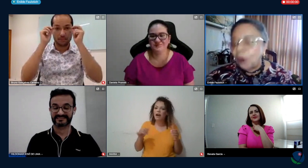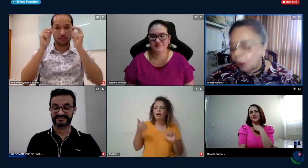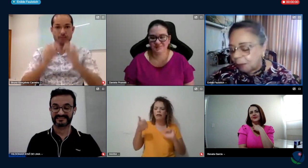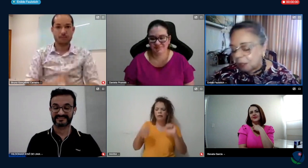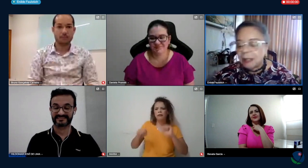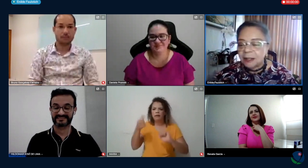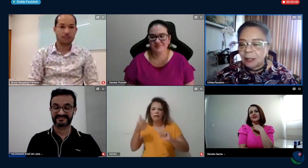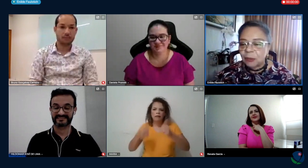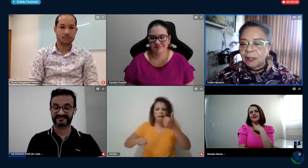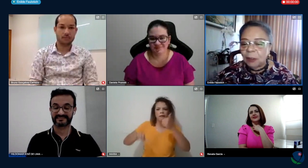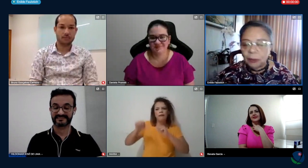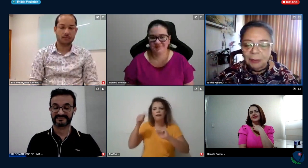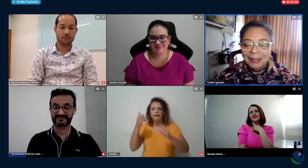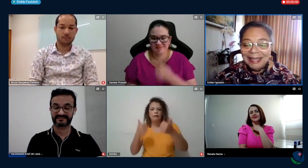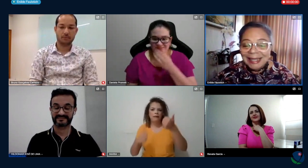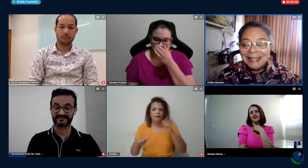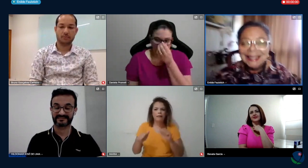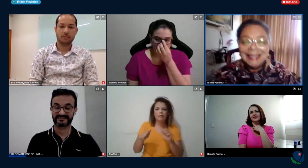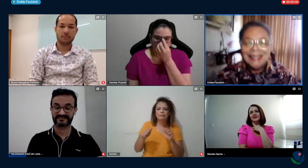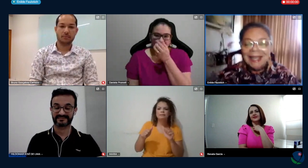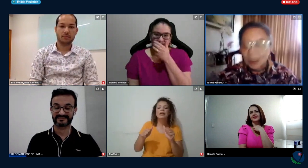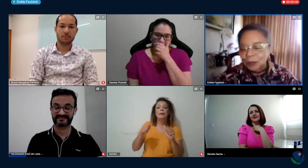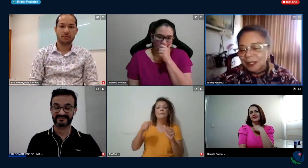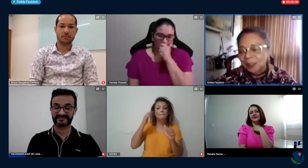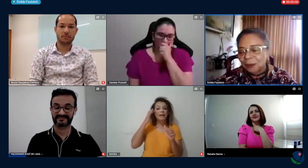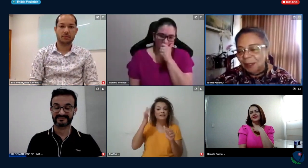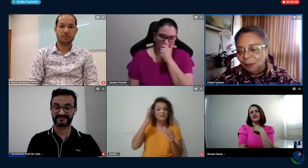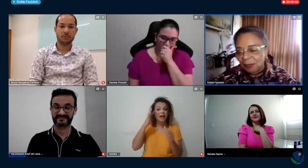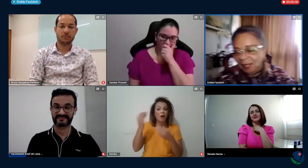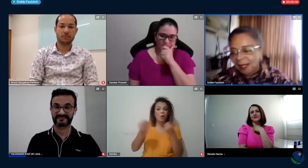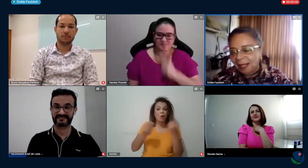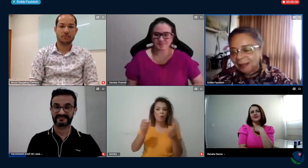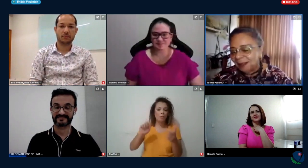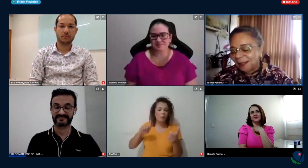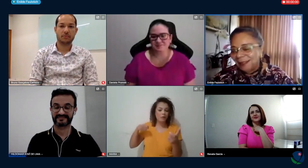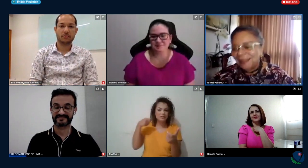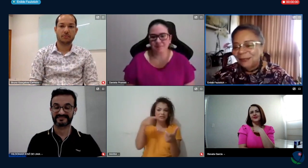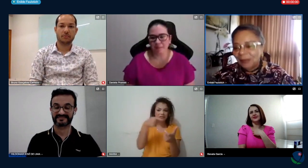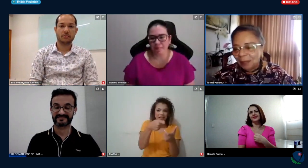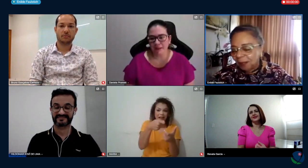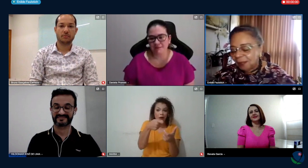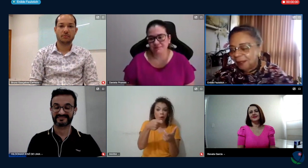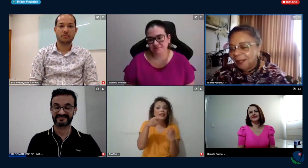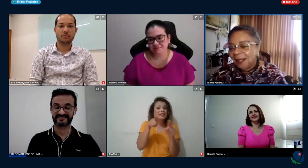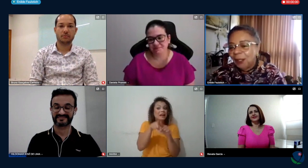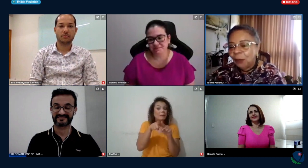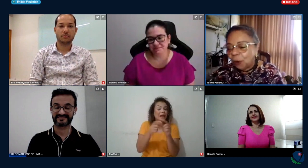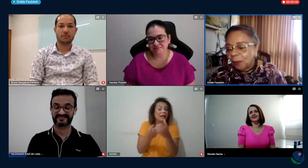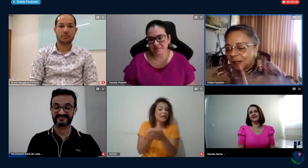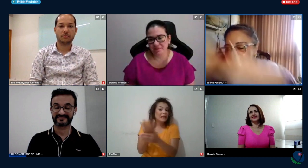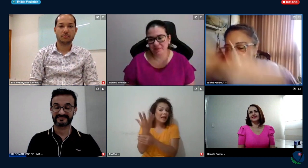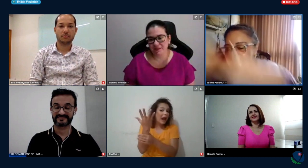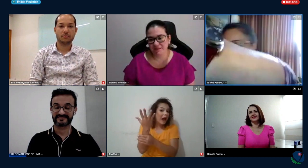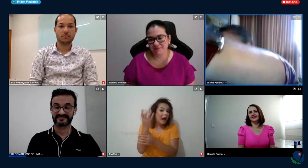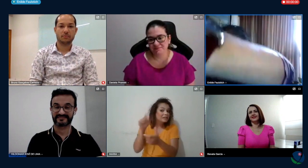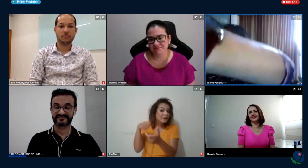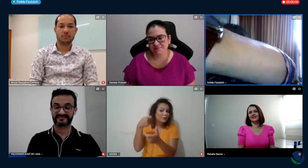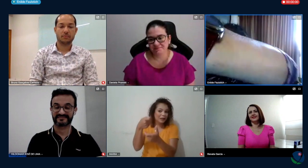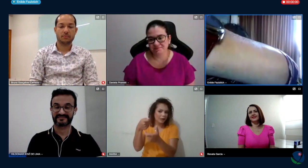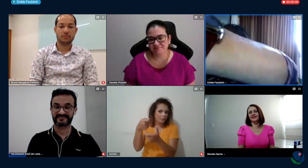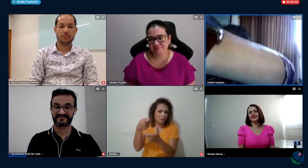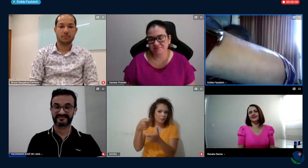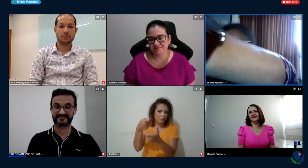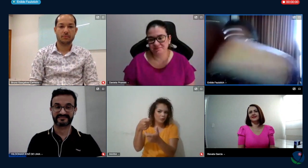essa forma de pensar o sinal termo e de criar o sinal termo, né, Renata? Não é, banca? Eu vou começar